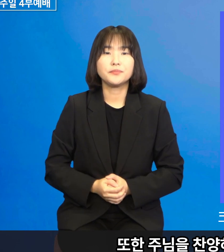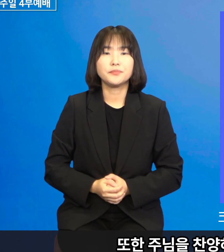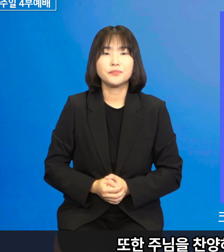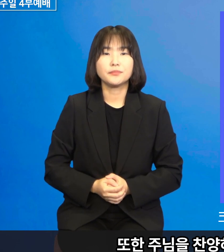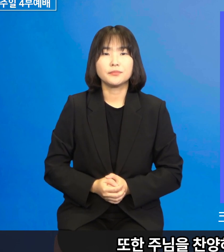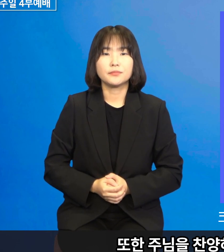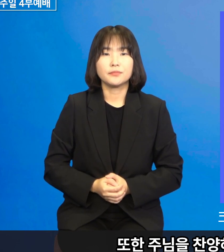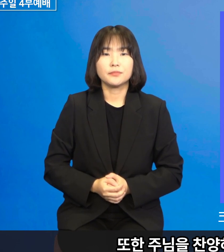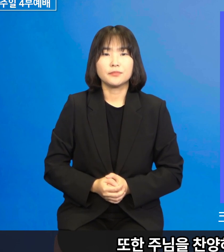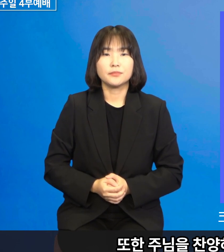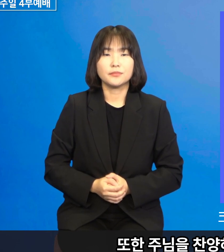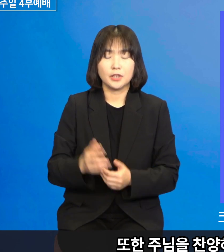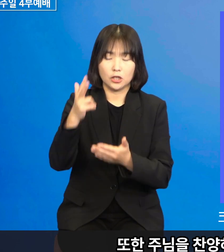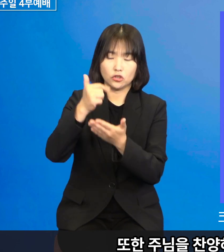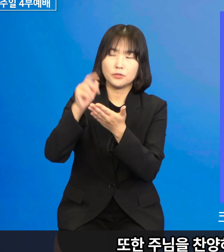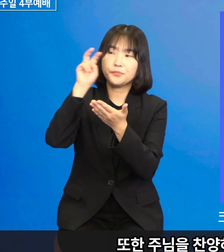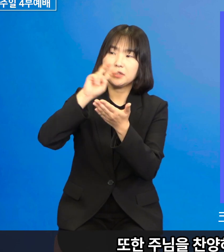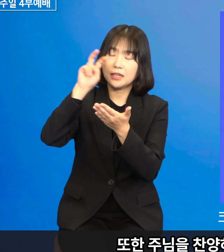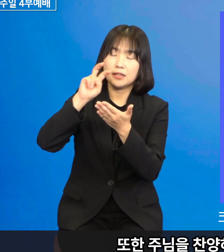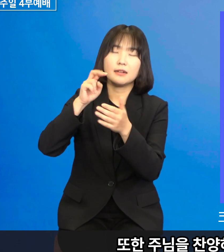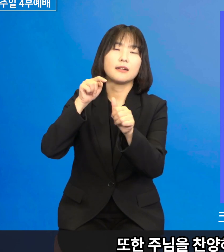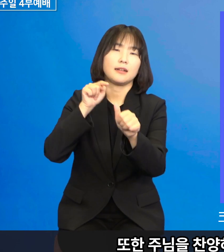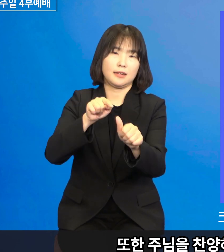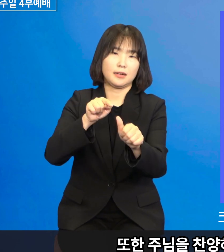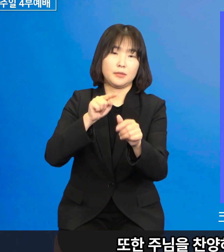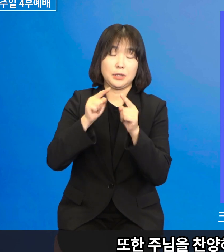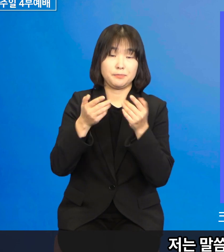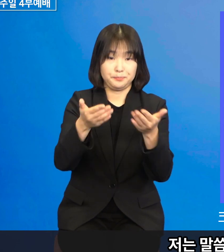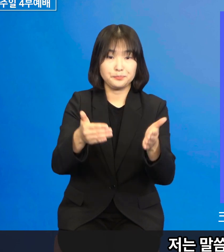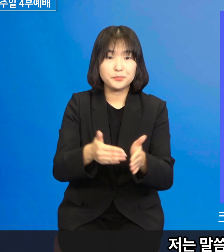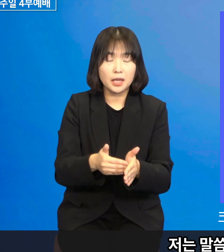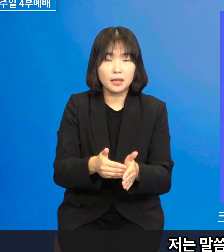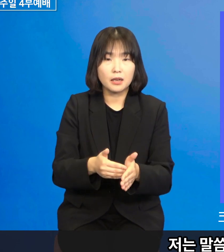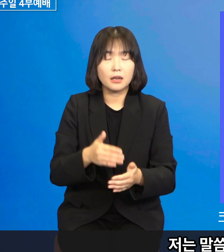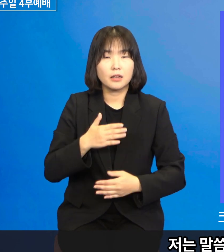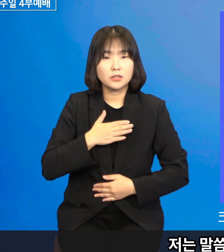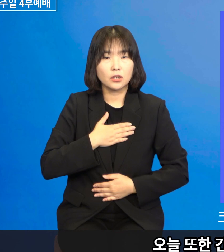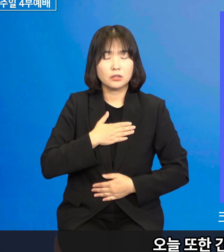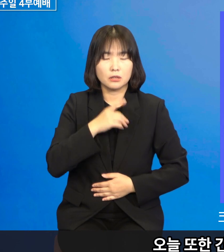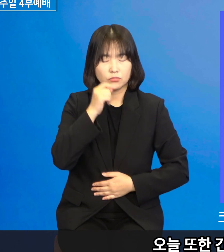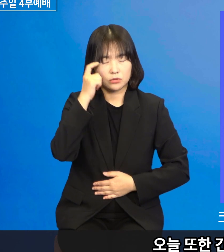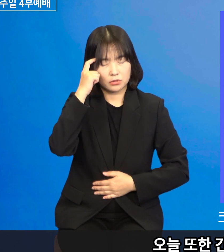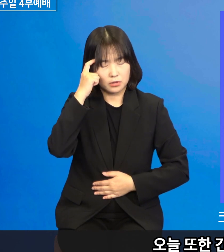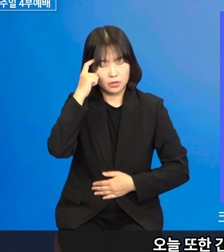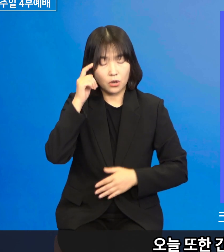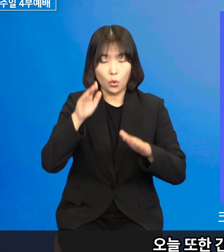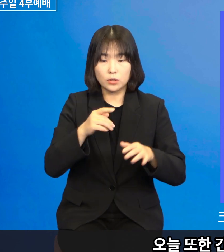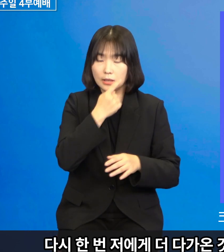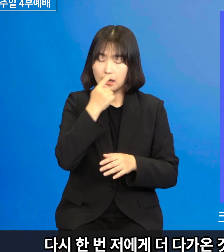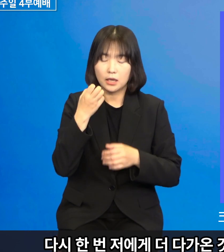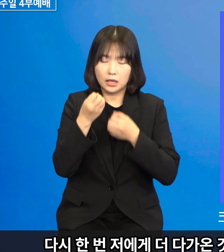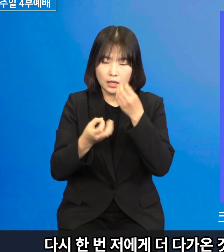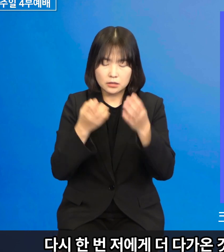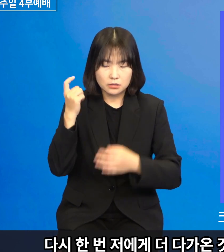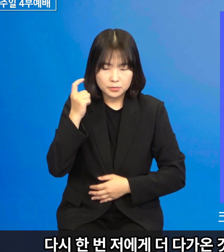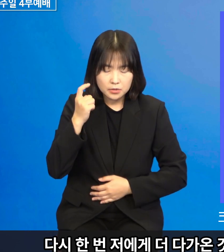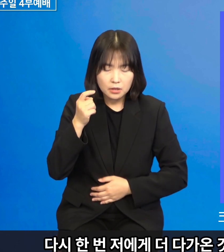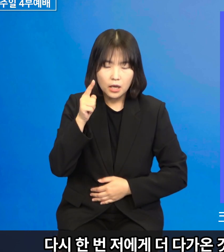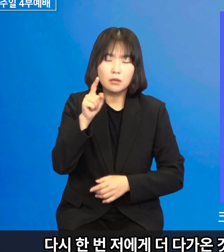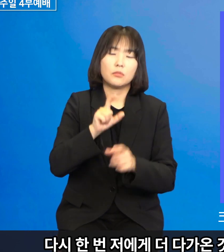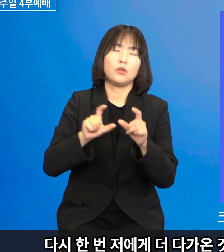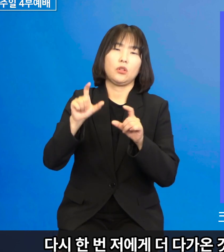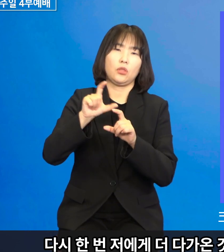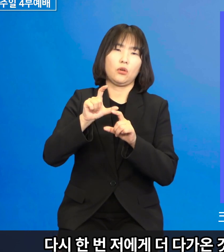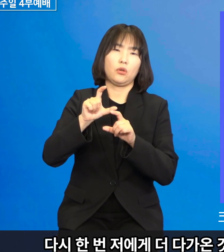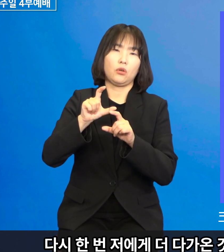또한 주님을 찬양하라고 말씀을 드렸어요. 저는 말씀을 묵상하고 오늘 또한 간증을 들으면서 다시 한번 저에게 더